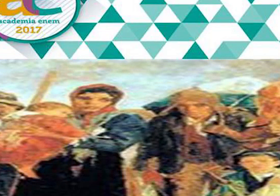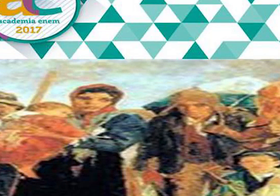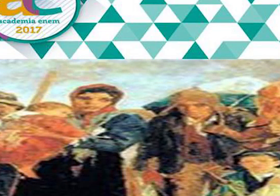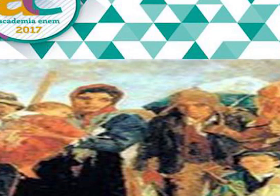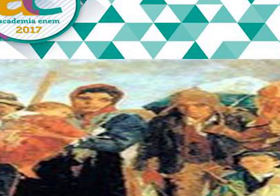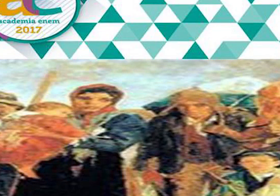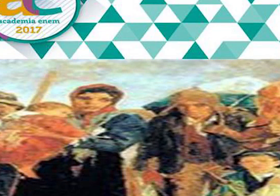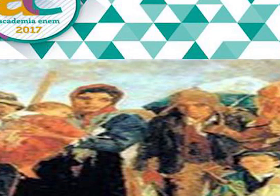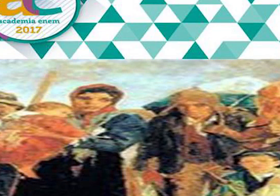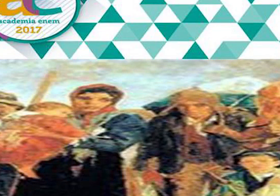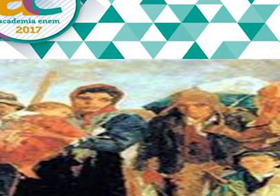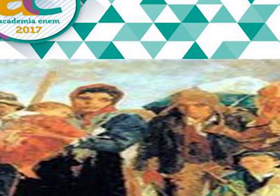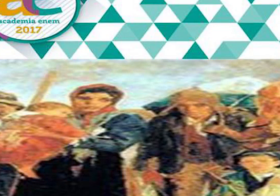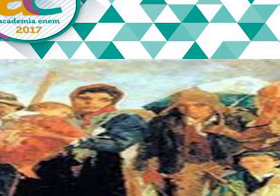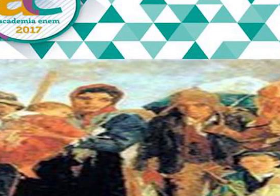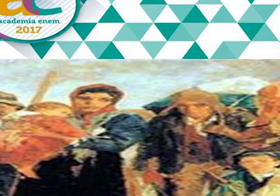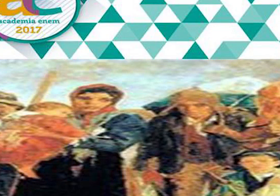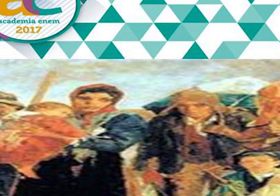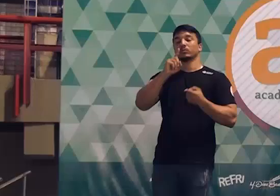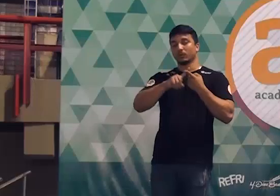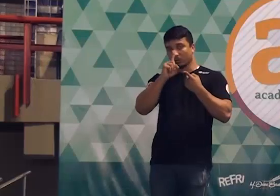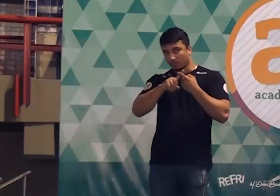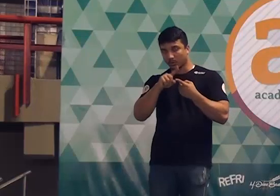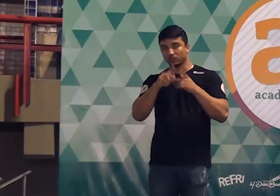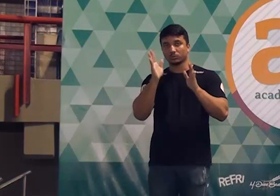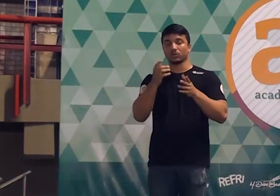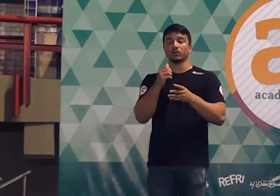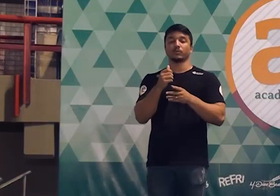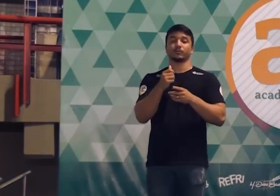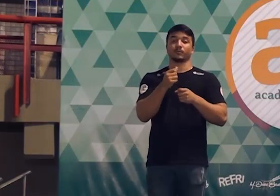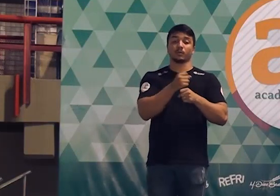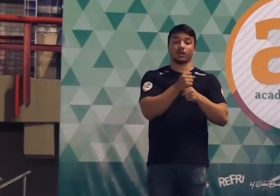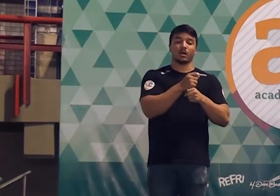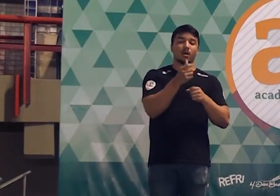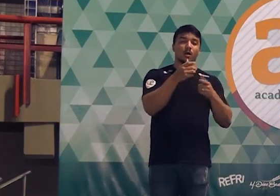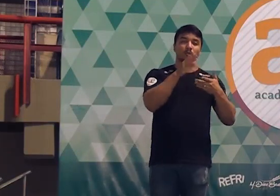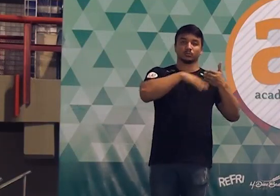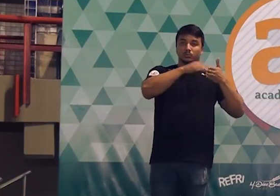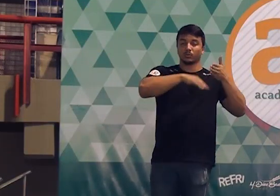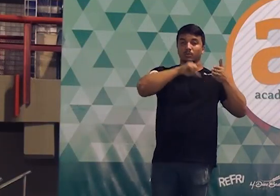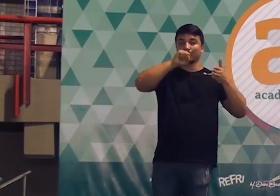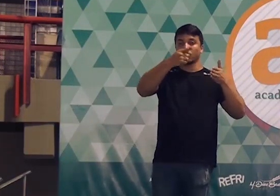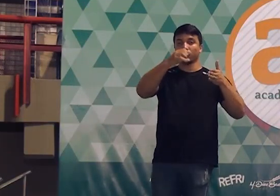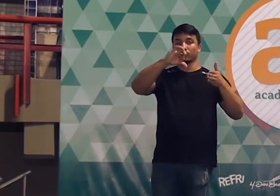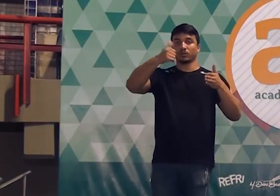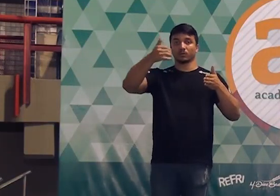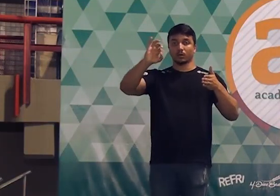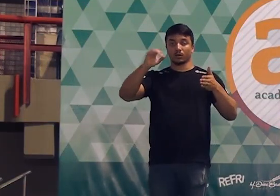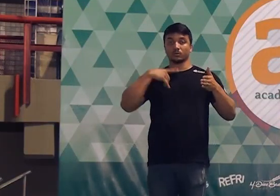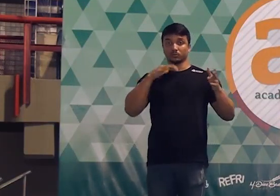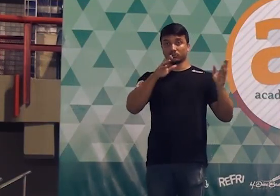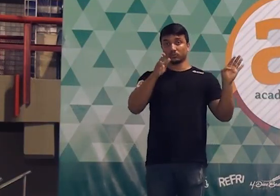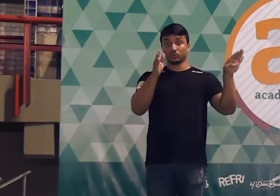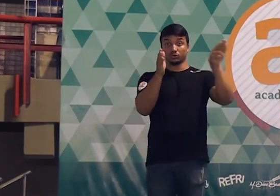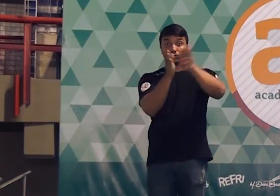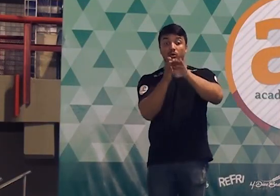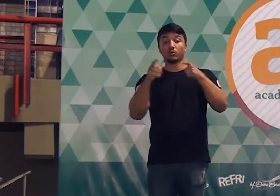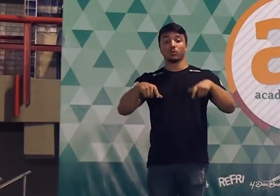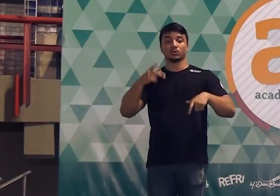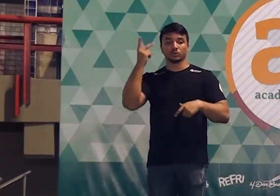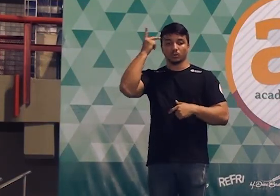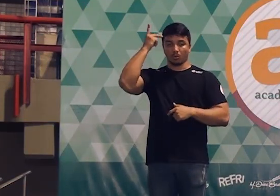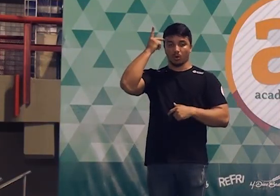Antônio Rocco. Já foi cobrado no Enem, 1910 a obra. Imigrantes italianos chegando a São